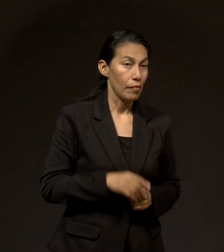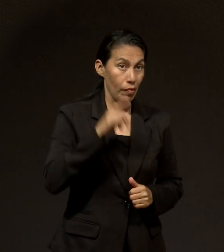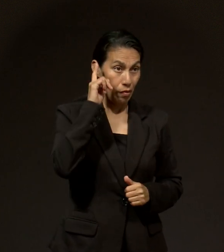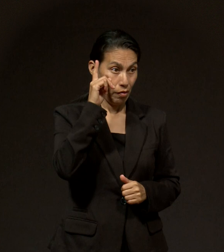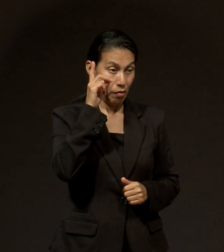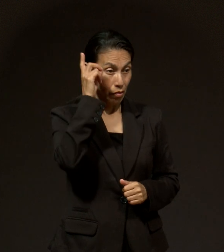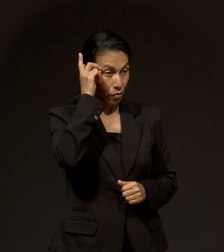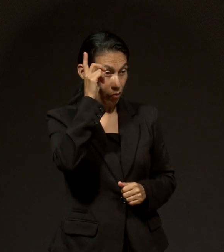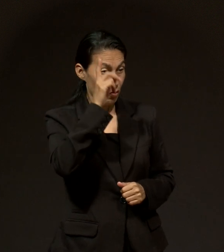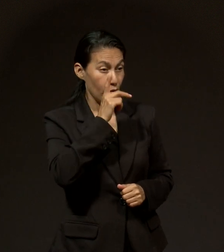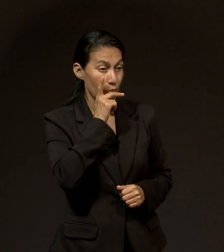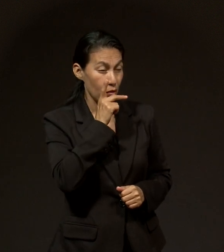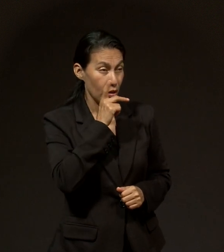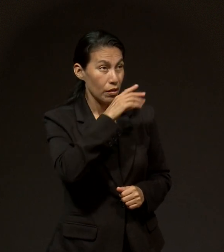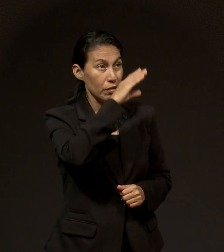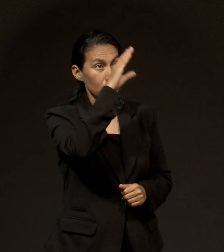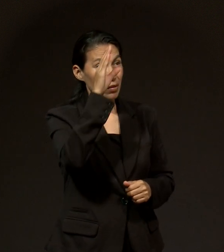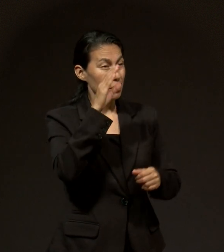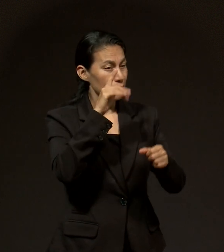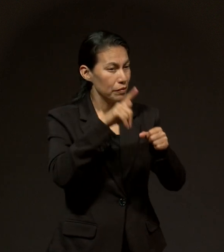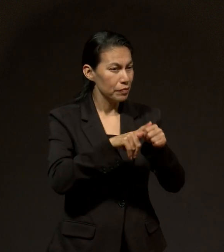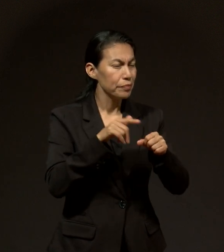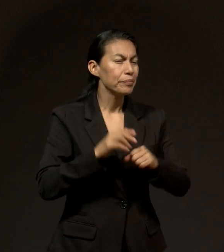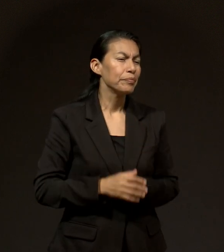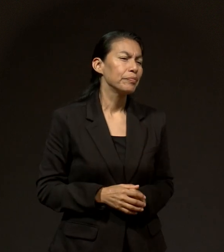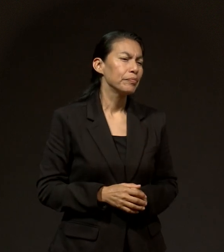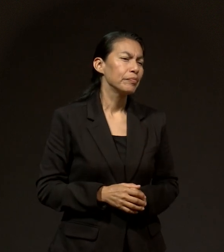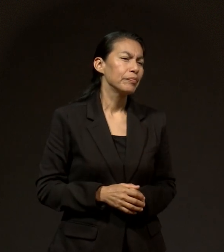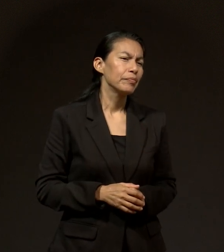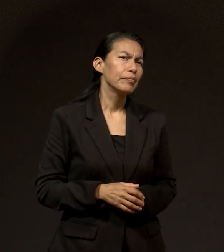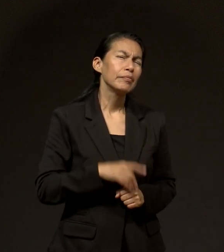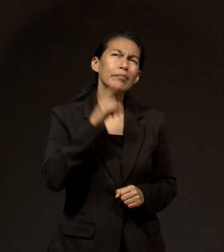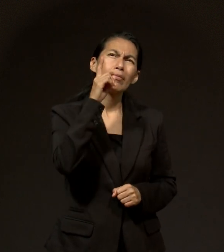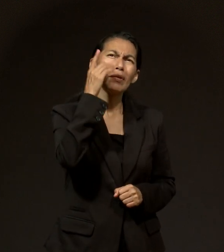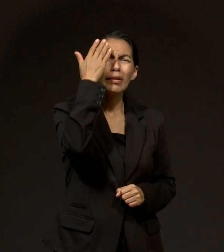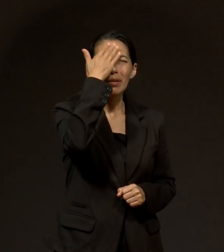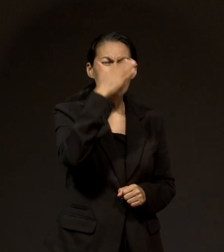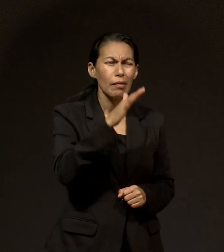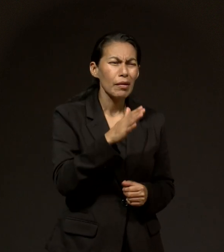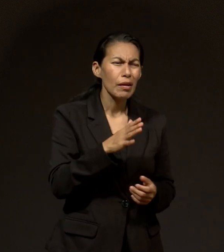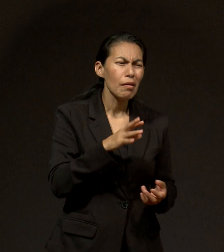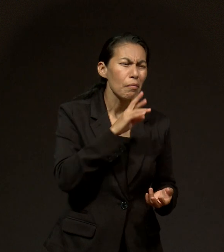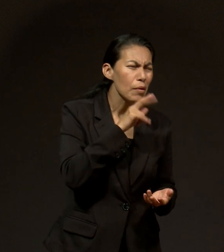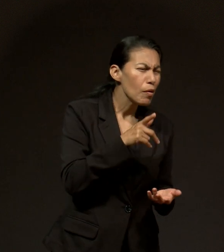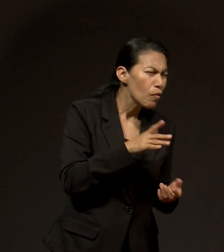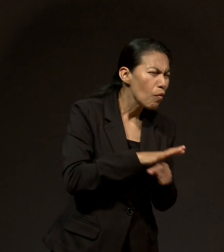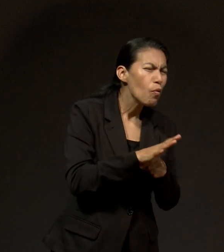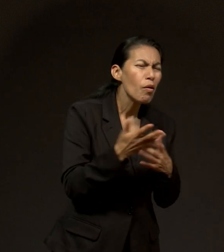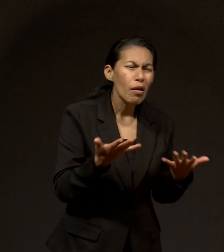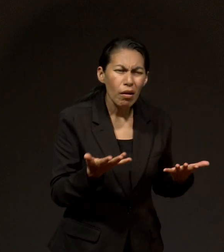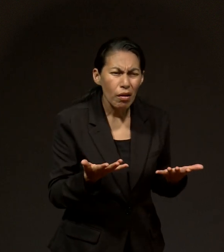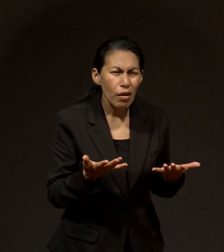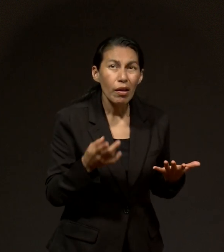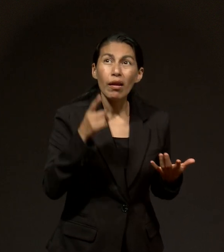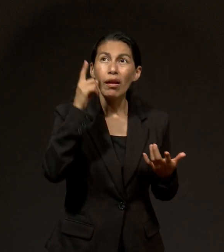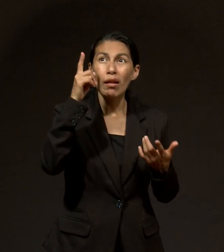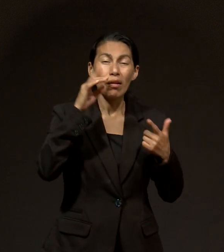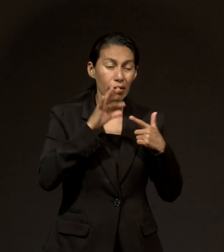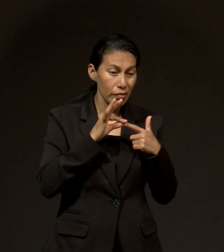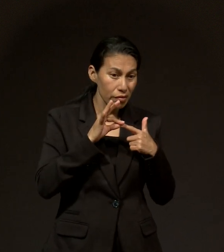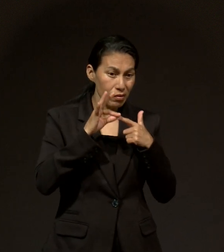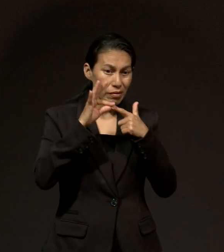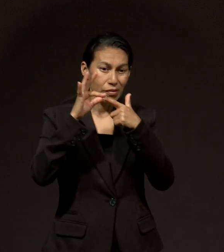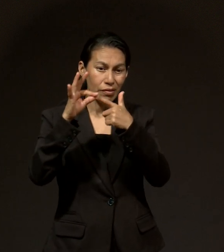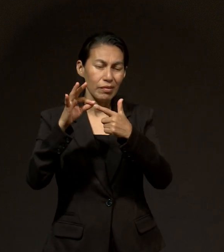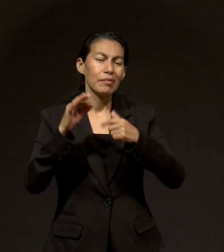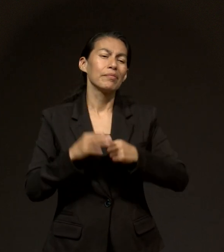Por lo tanto, Él que ve el fin desde el principio, sabe lo que es mejor para ti. Y